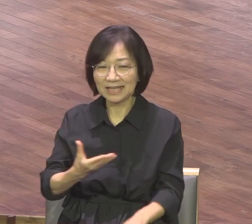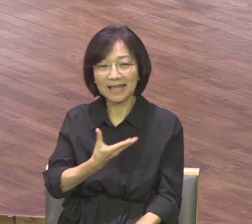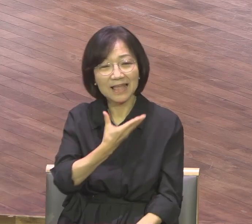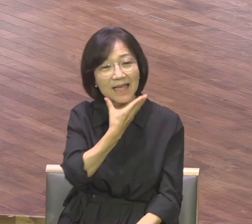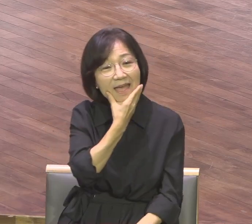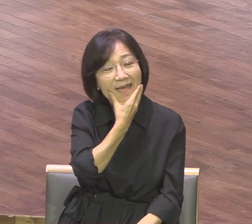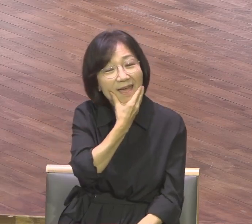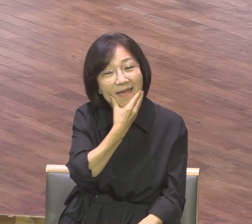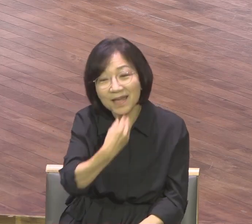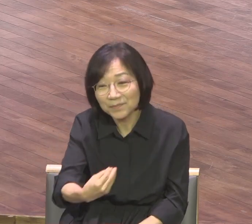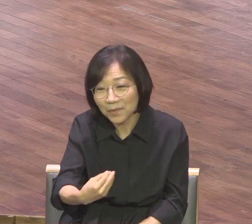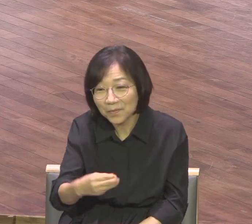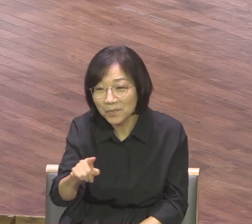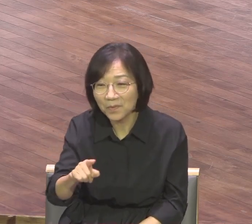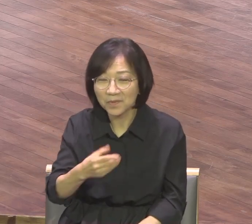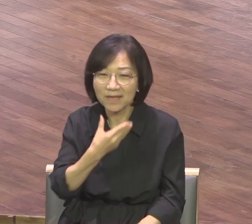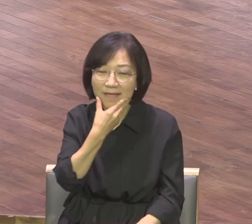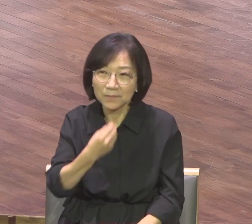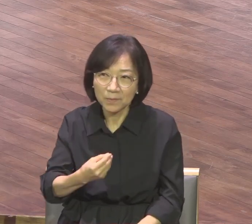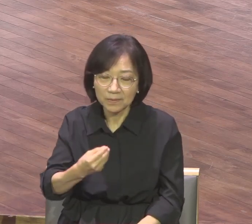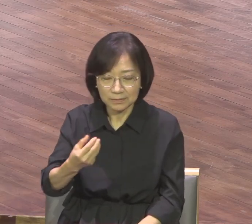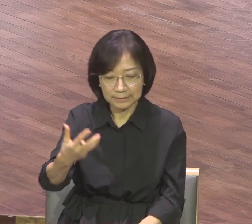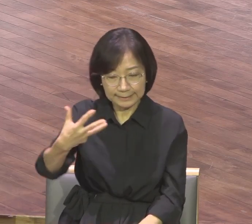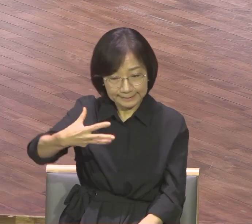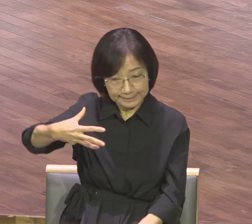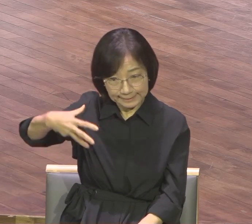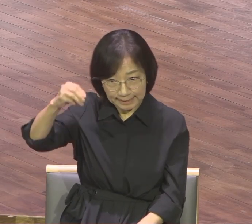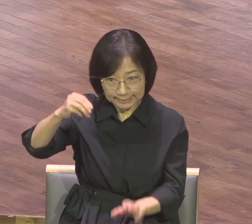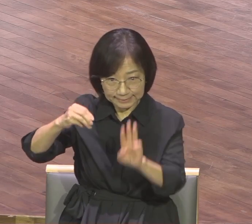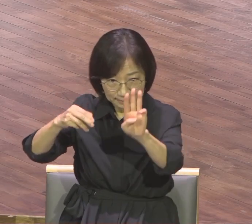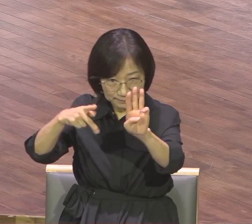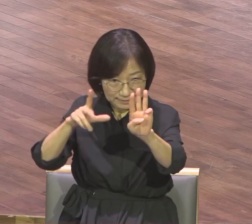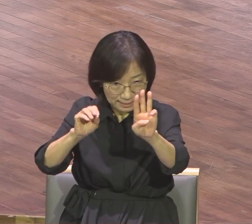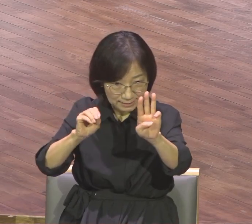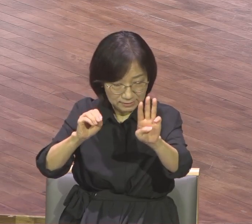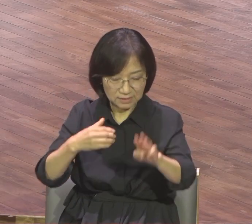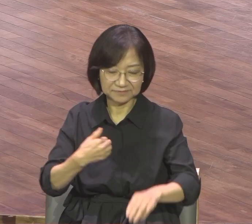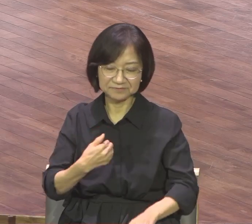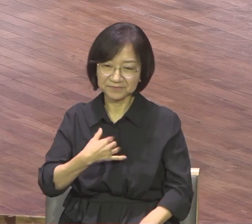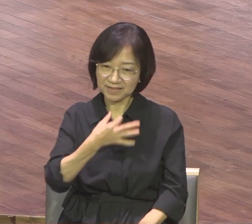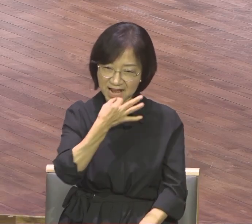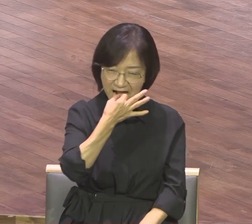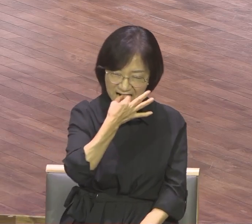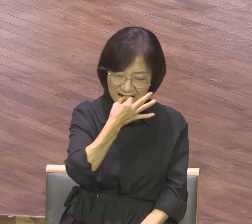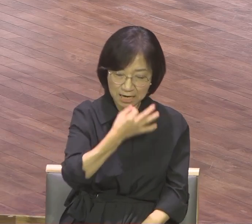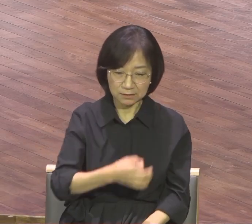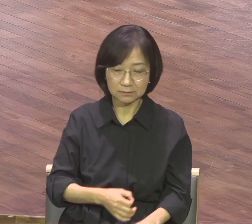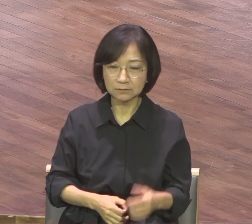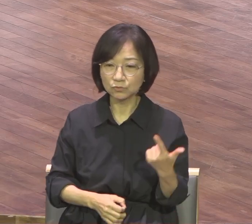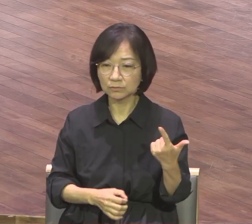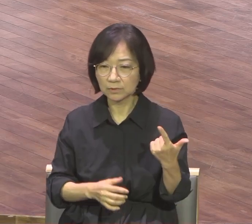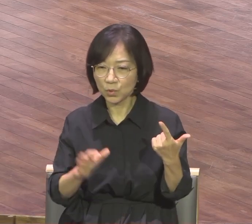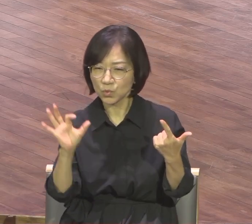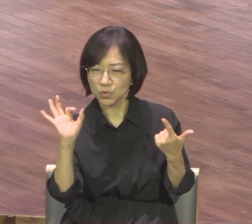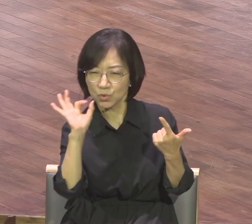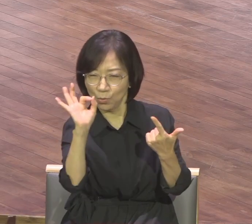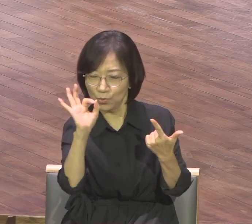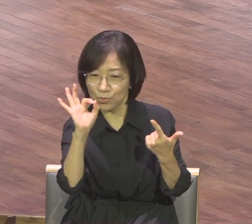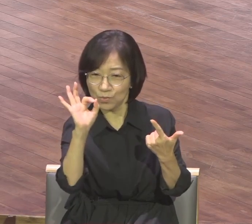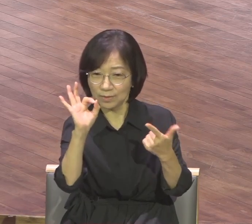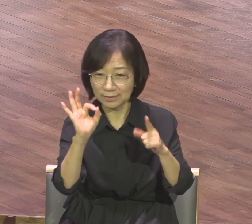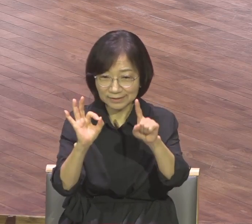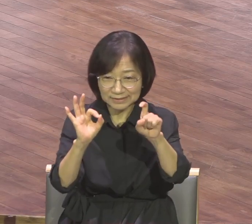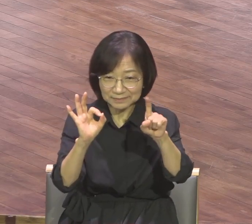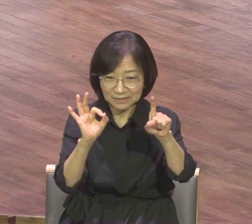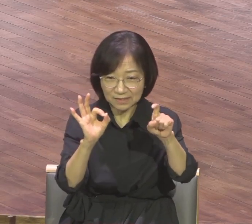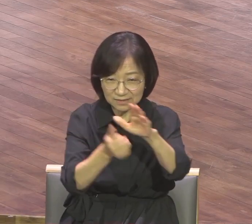그것을 창세기 3장 자기 중심, 창세기 6장 물질 중심,